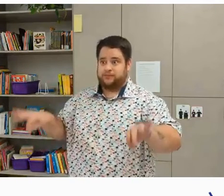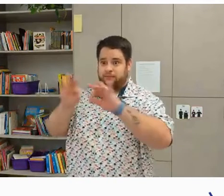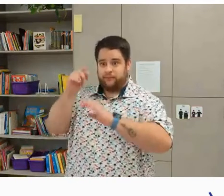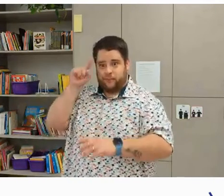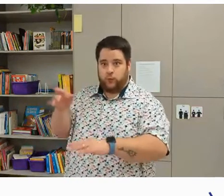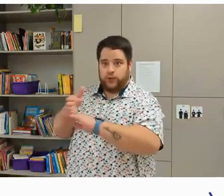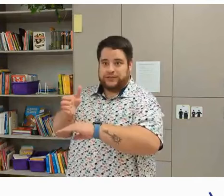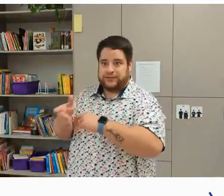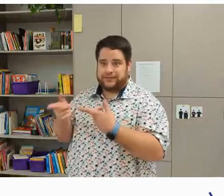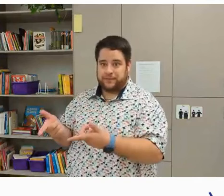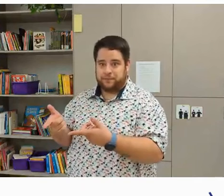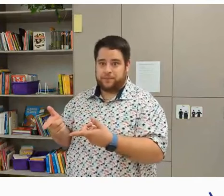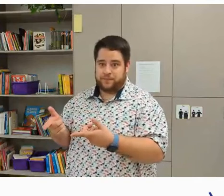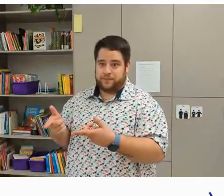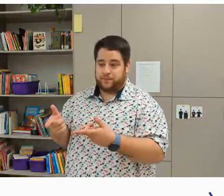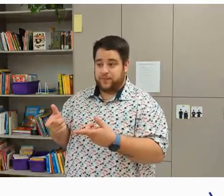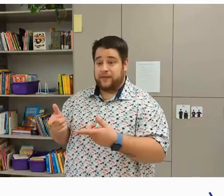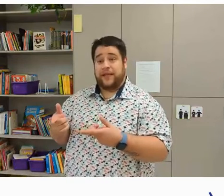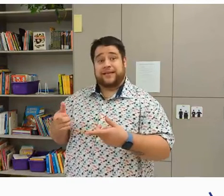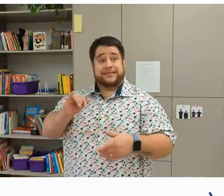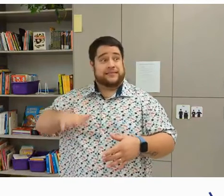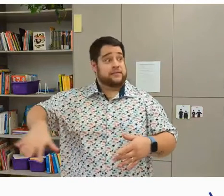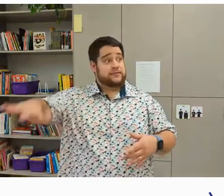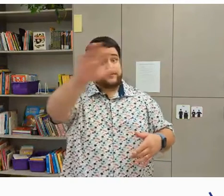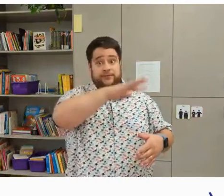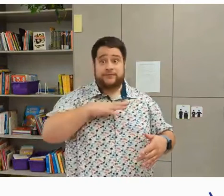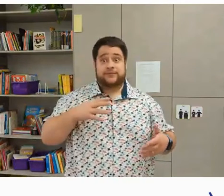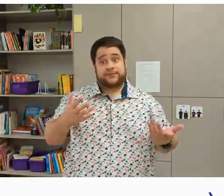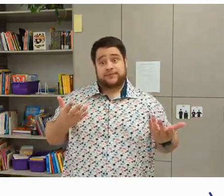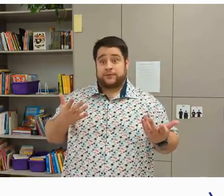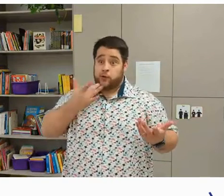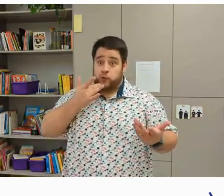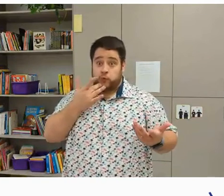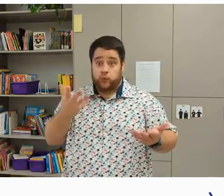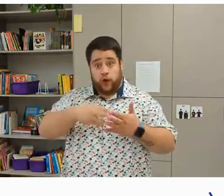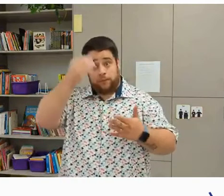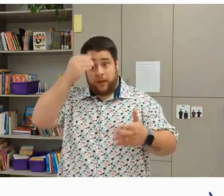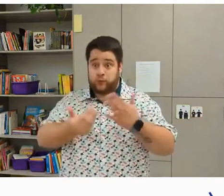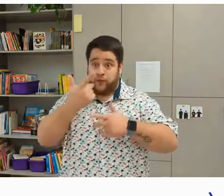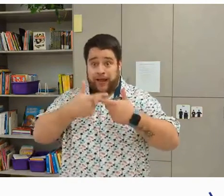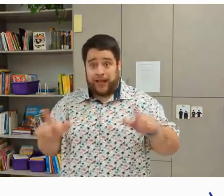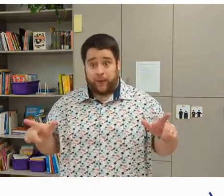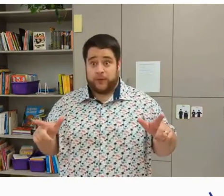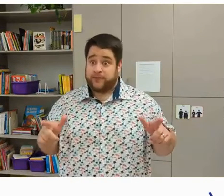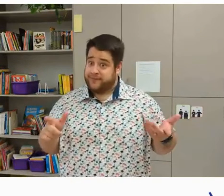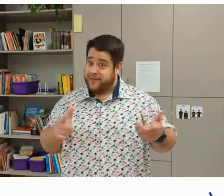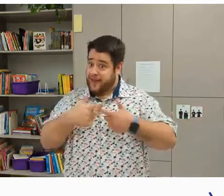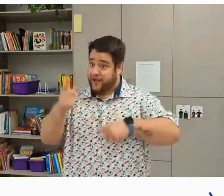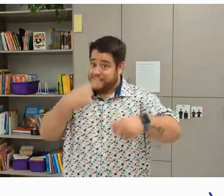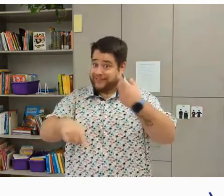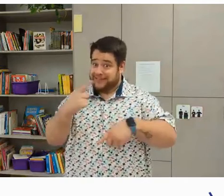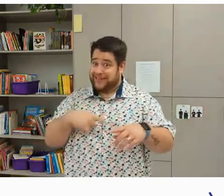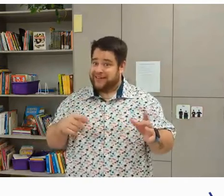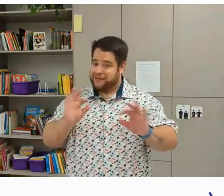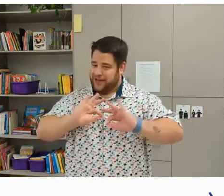l'accessibilité. Alors, à tous les gens qui voudraient apprendre une nouvelle langue, je leur dirais d'aller apprendre la langue des signes. C'est